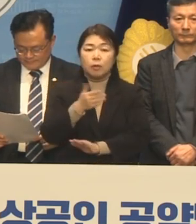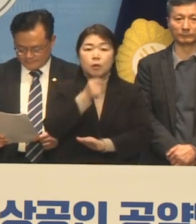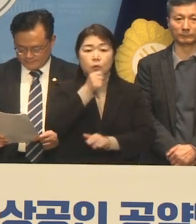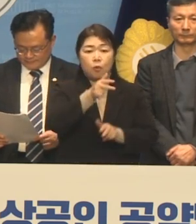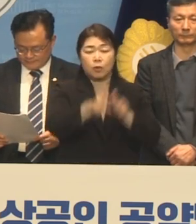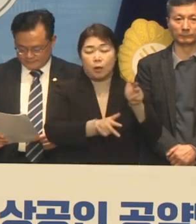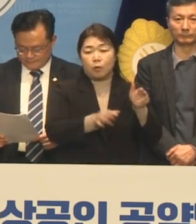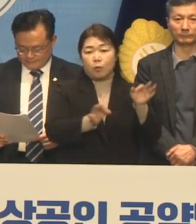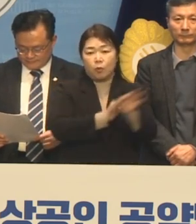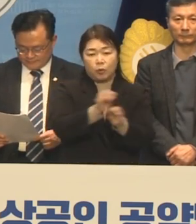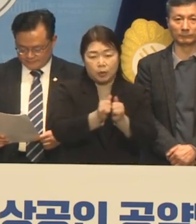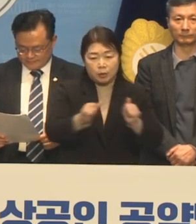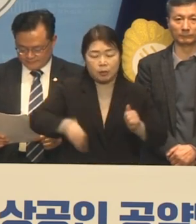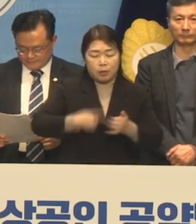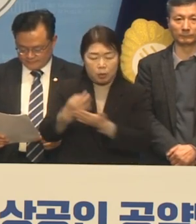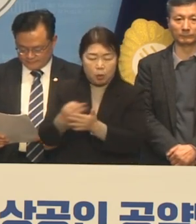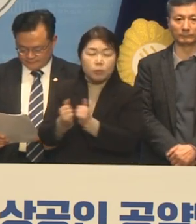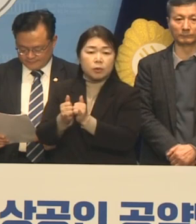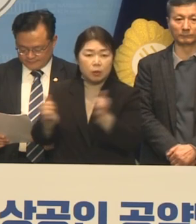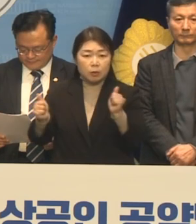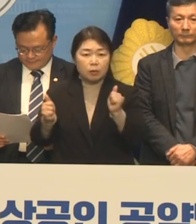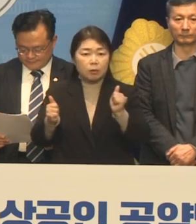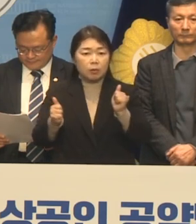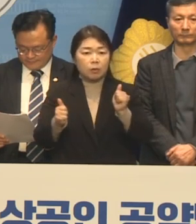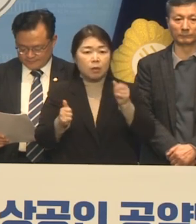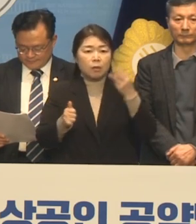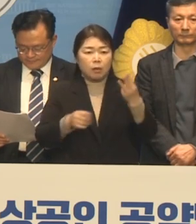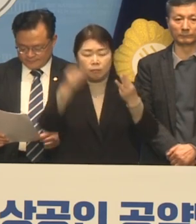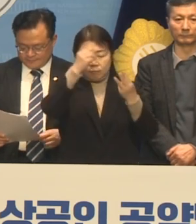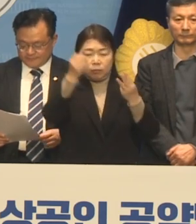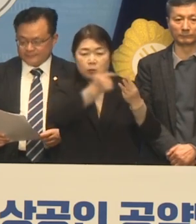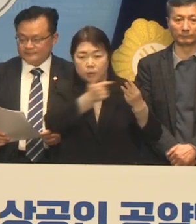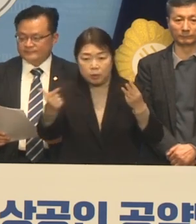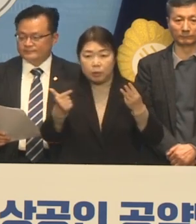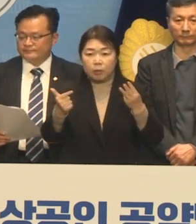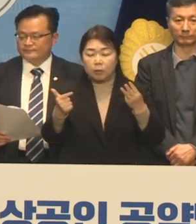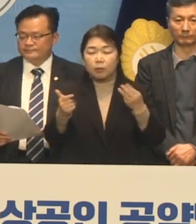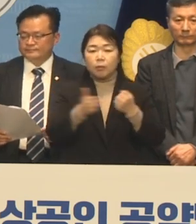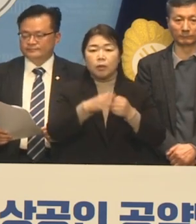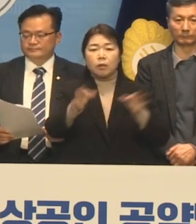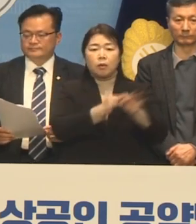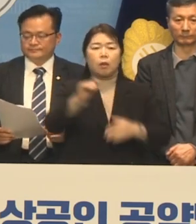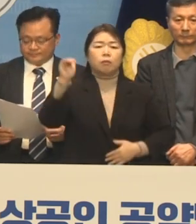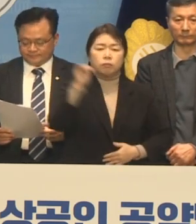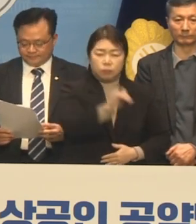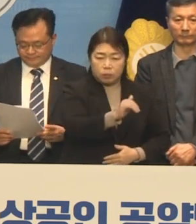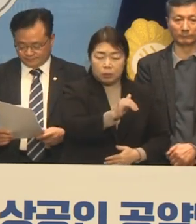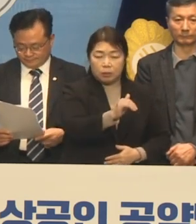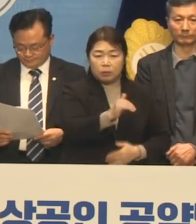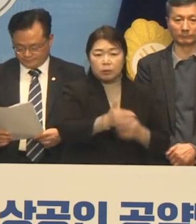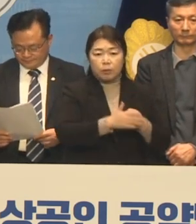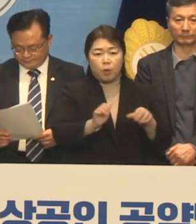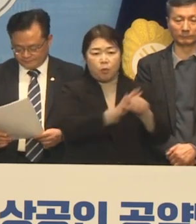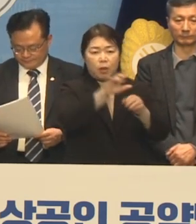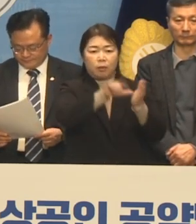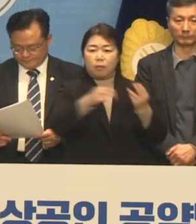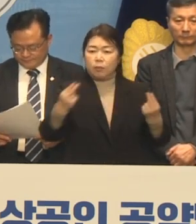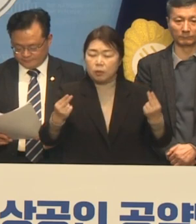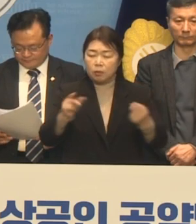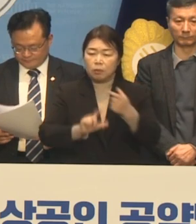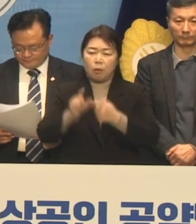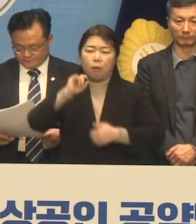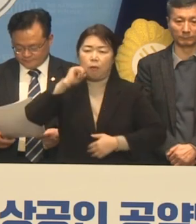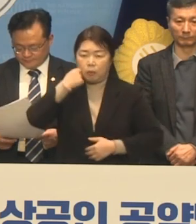소상공인 자영업자들은 삼고와 경기 침체로 코로나19 때보다 더 어려운 시기를